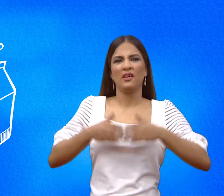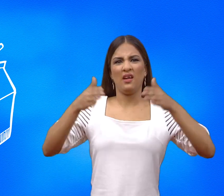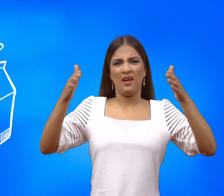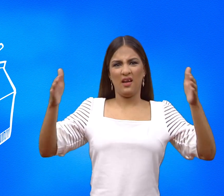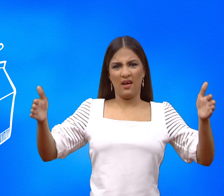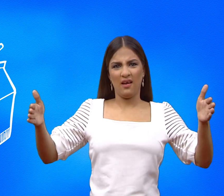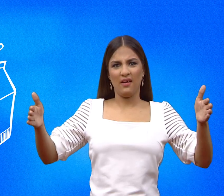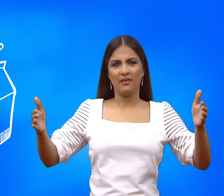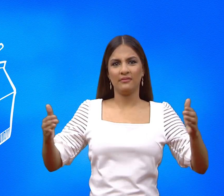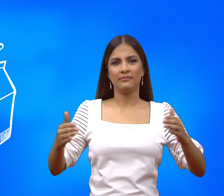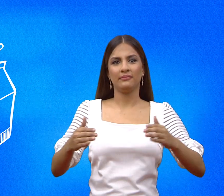grande